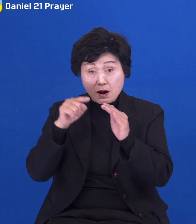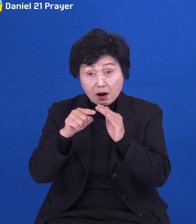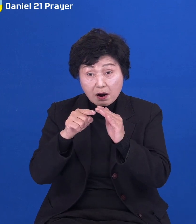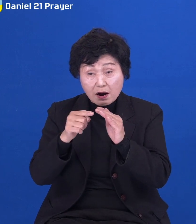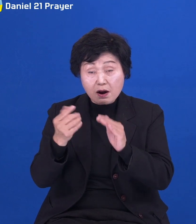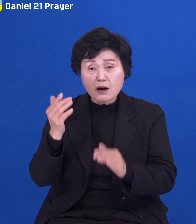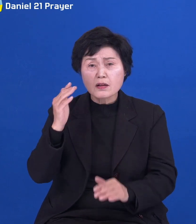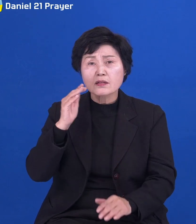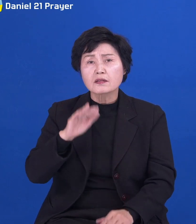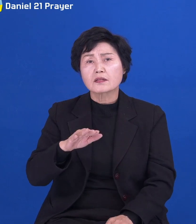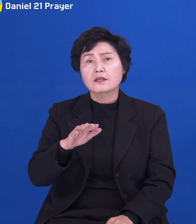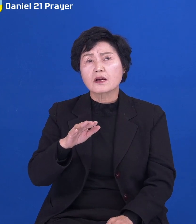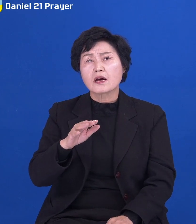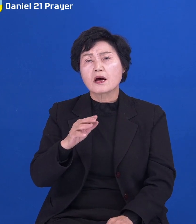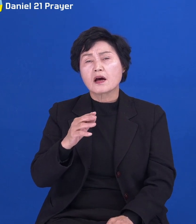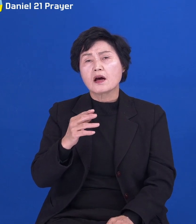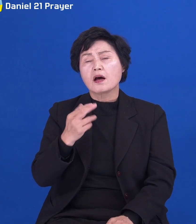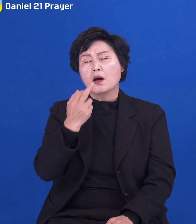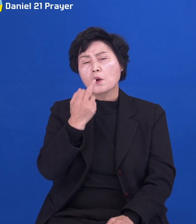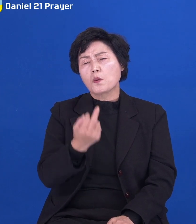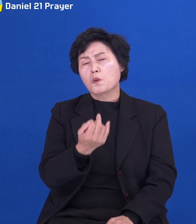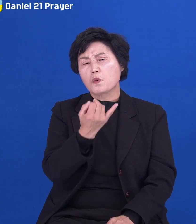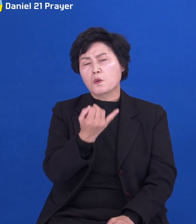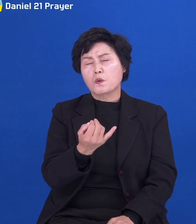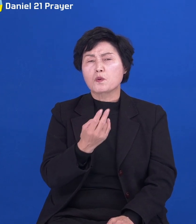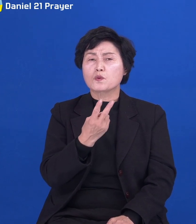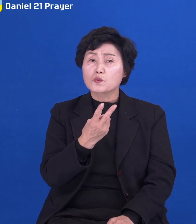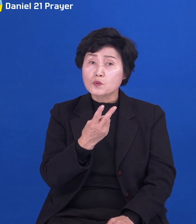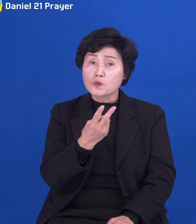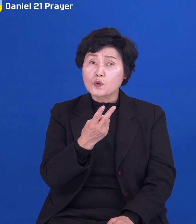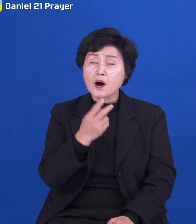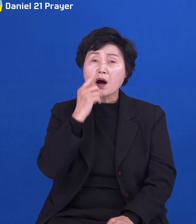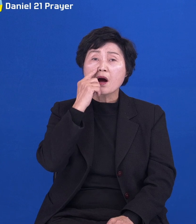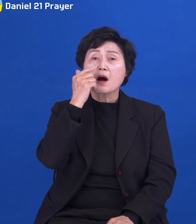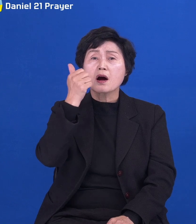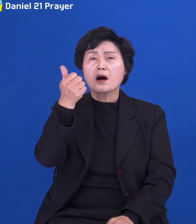열었는데요, 2명의 동생하고 아버지가